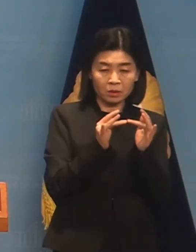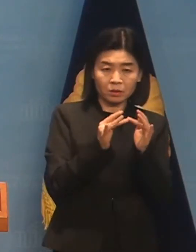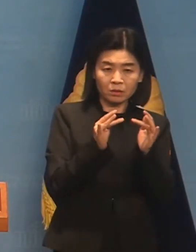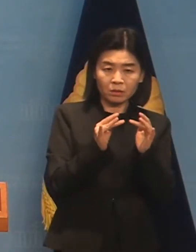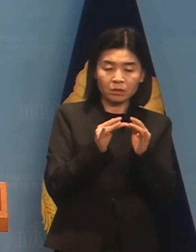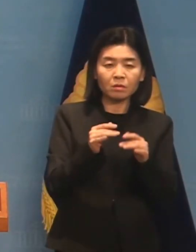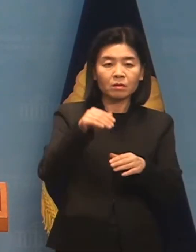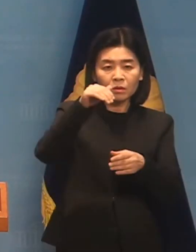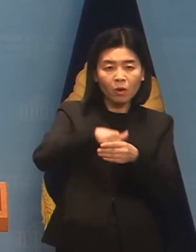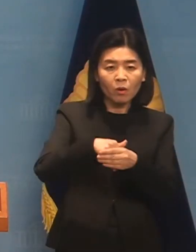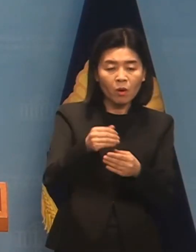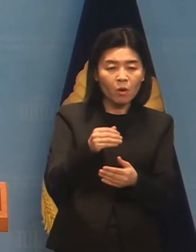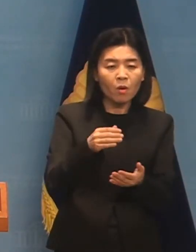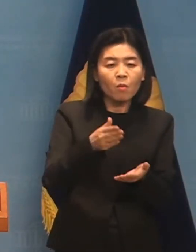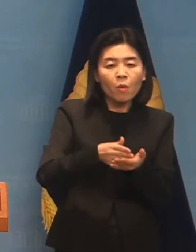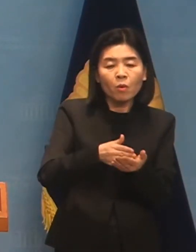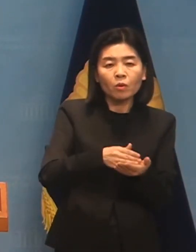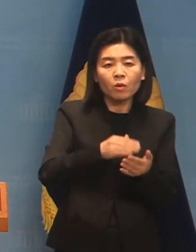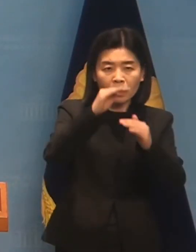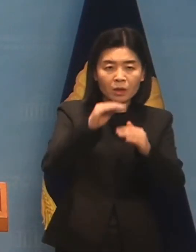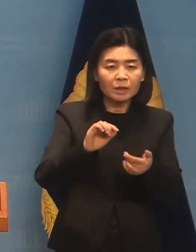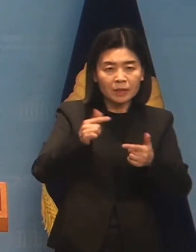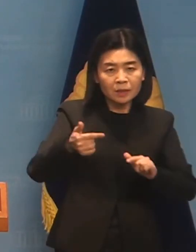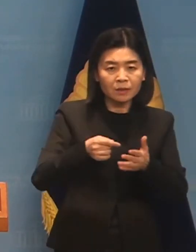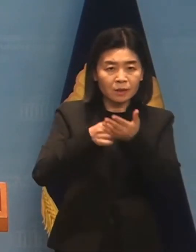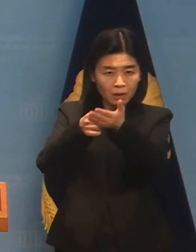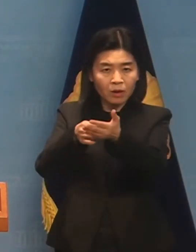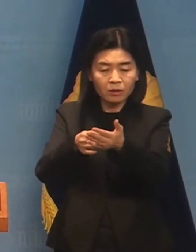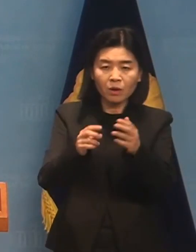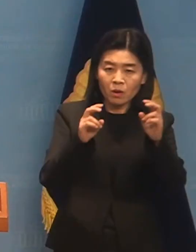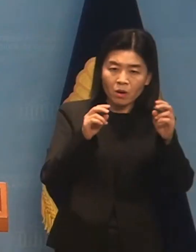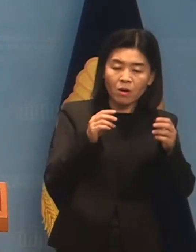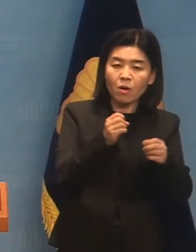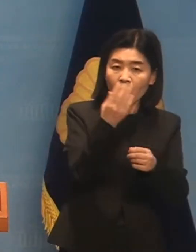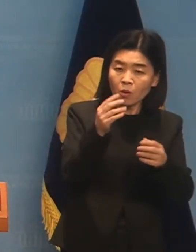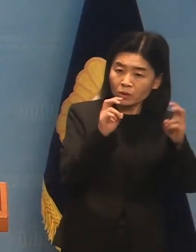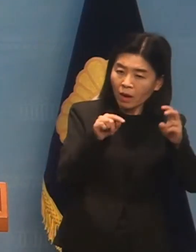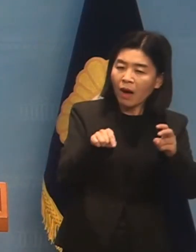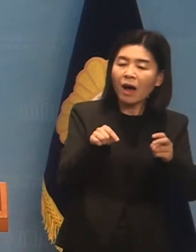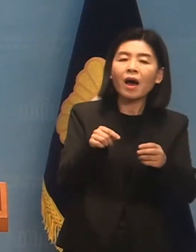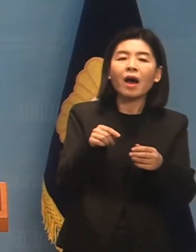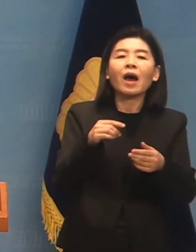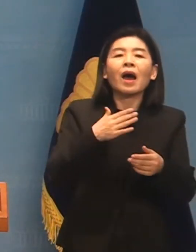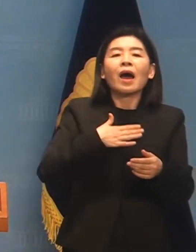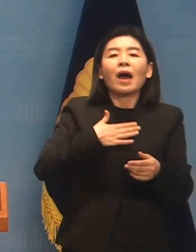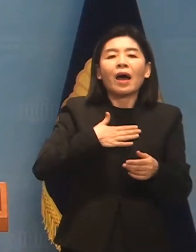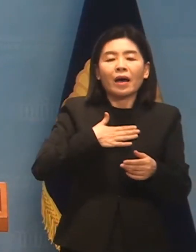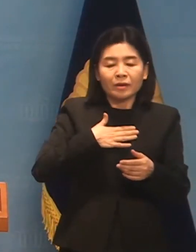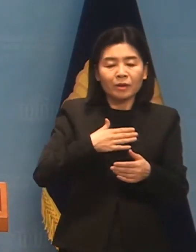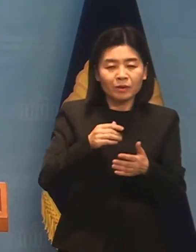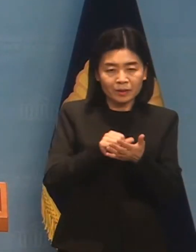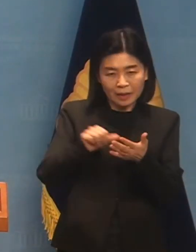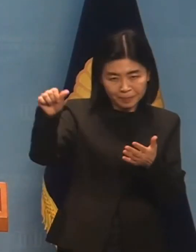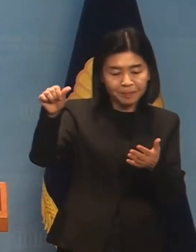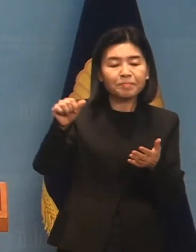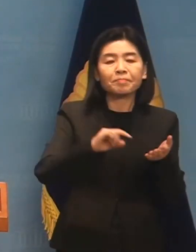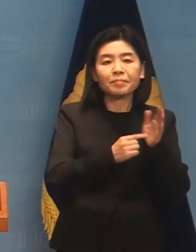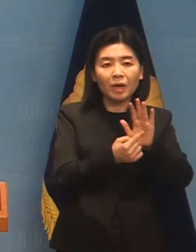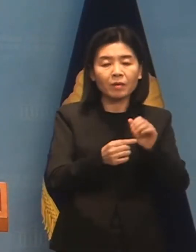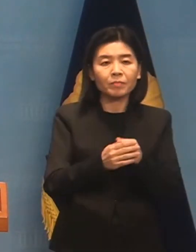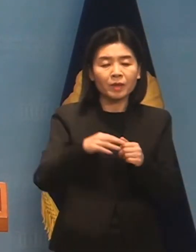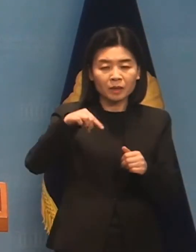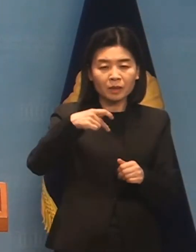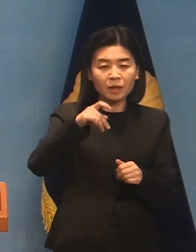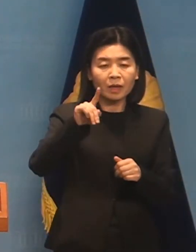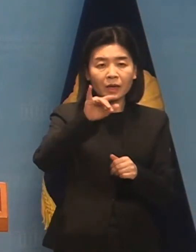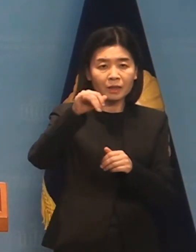신청을 제출하였습니다. 이후 해당 언론사가 보도의 부적절함을 인정하고 기사를 삭제한 사실도 함께 보고됩니다. 아울러 스카이데일리는